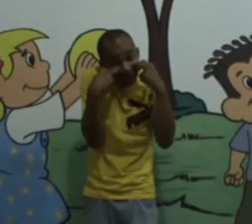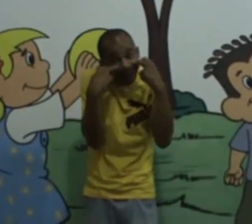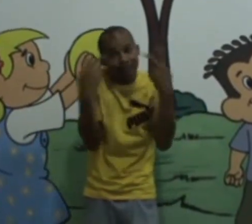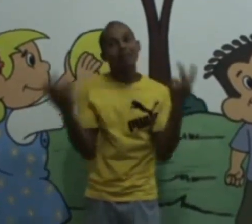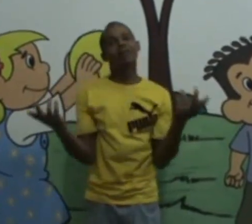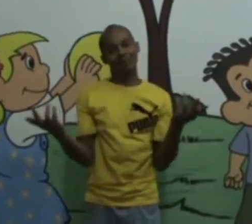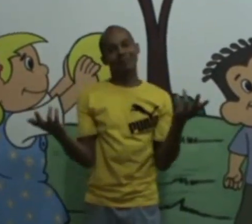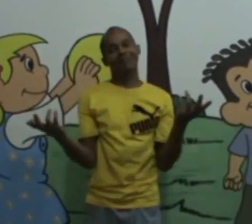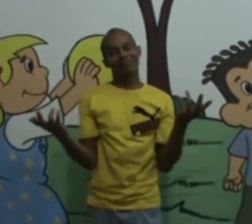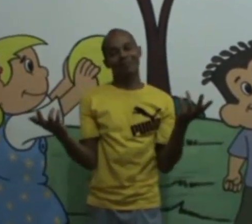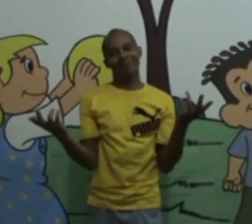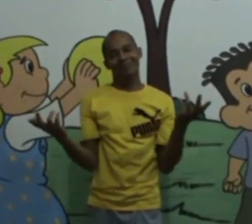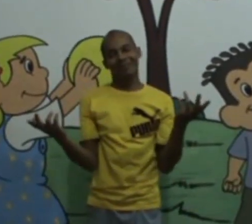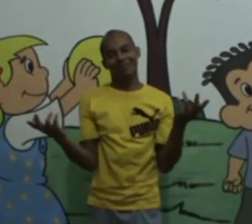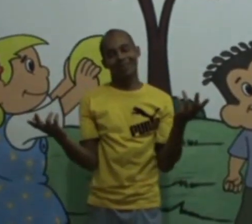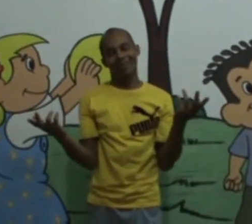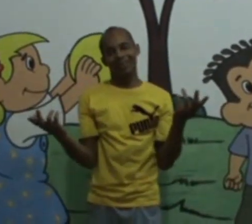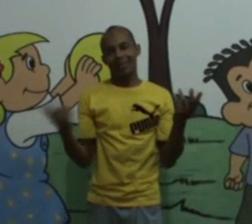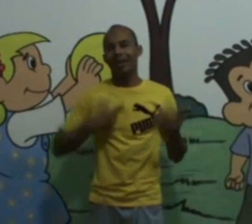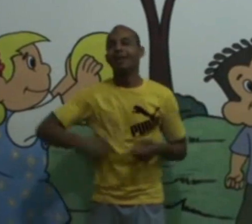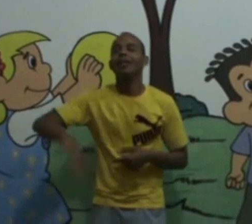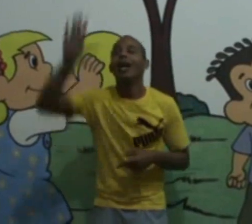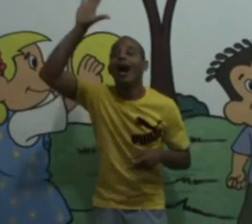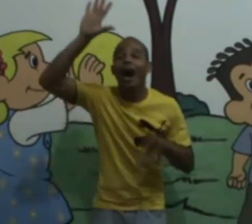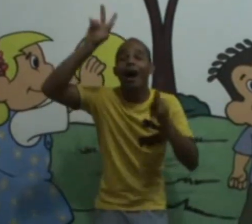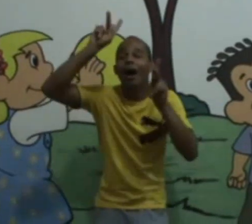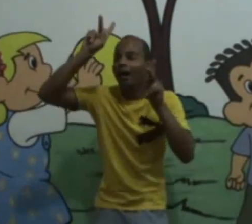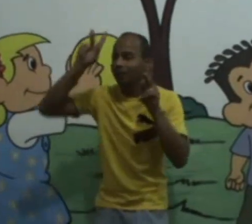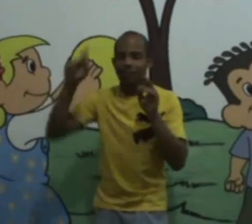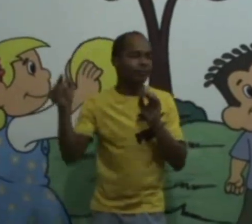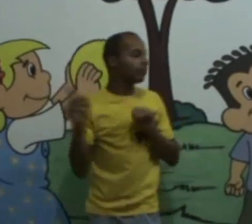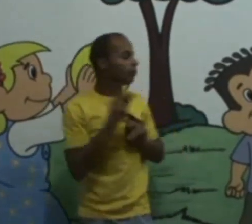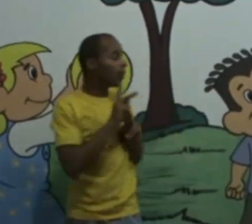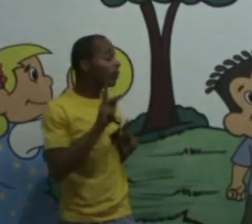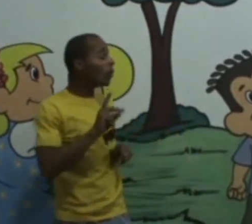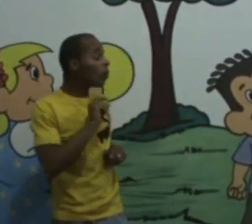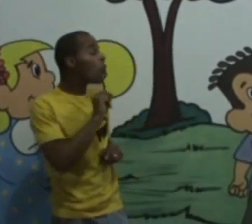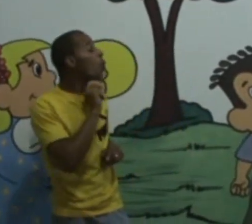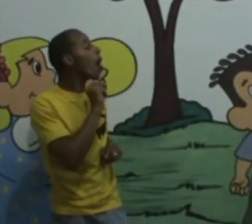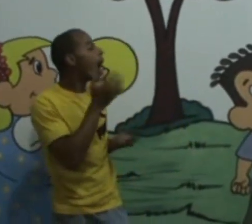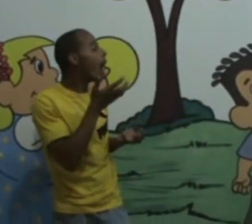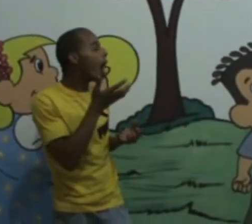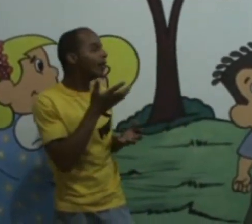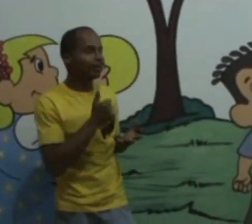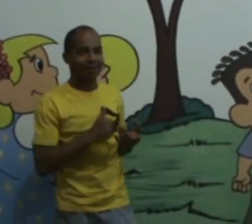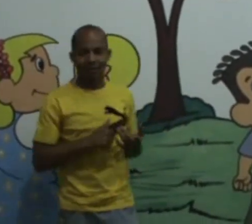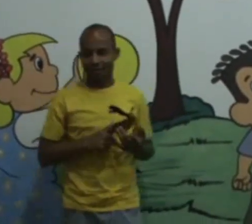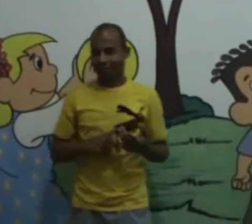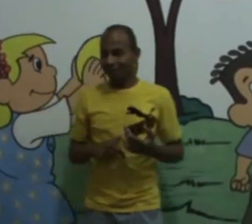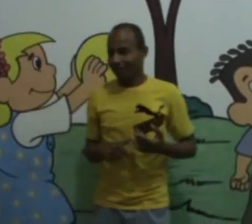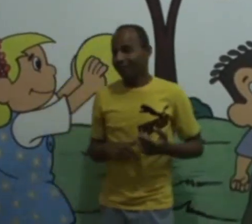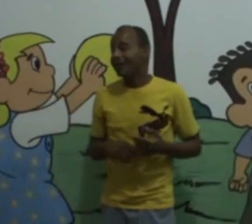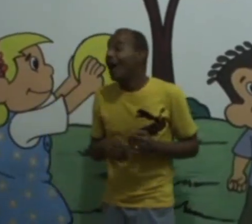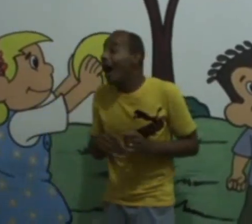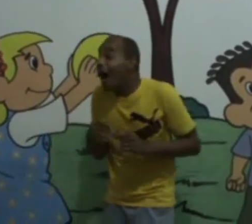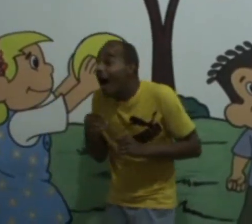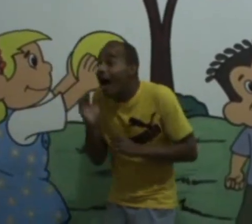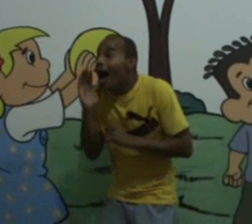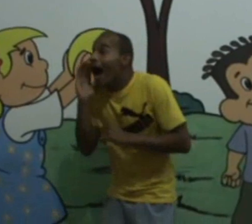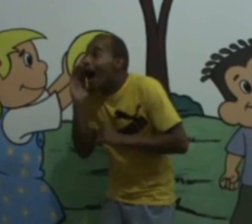meio desesperado. Eu era tímido. Levantei a mão, a professora perguntou o que eu queria.